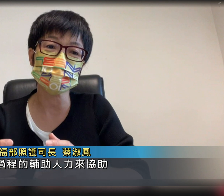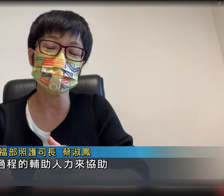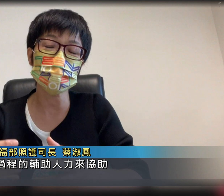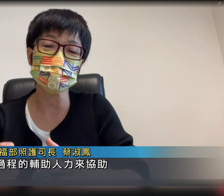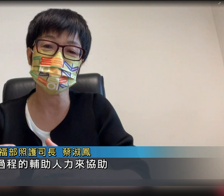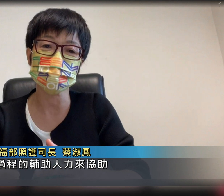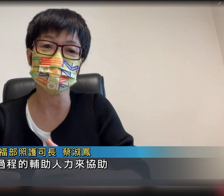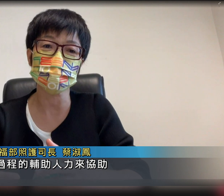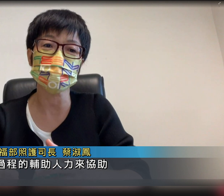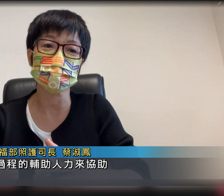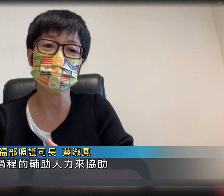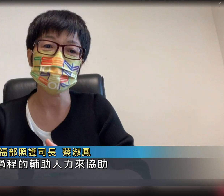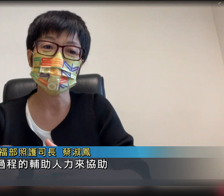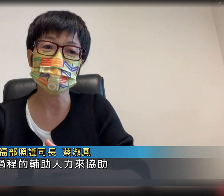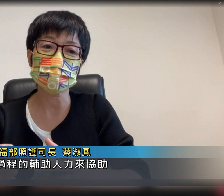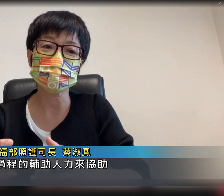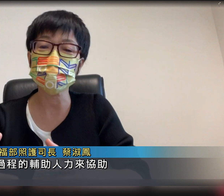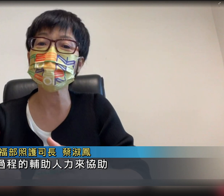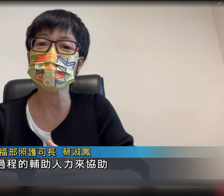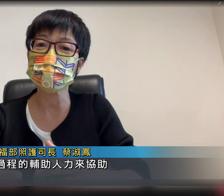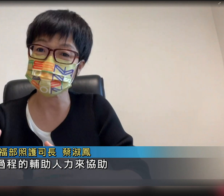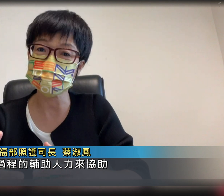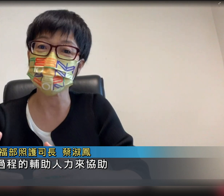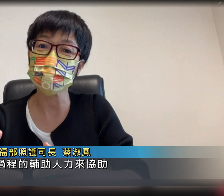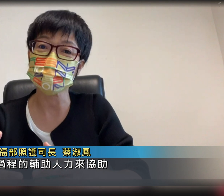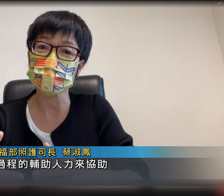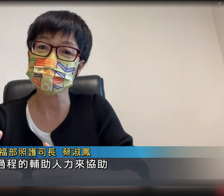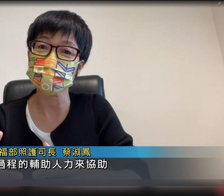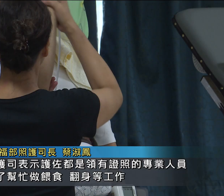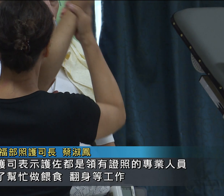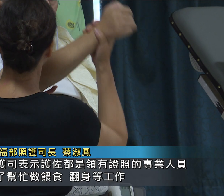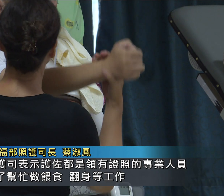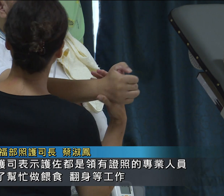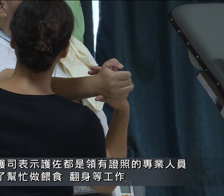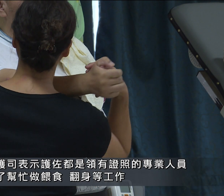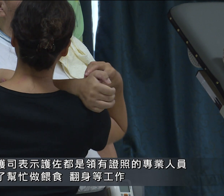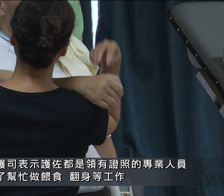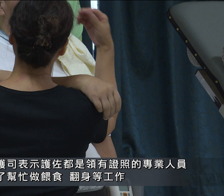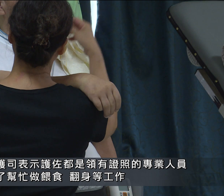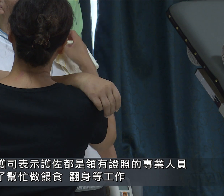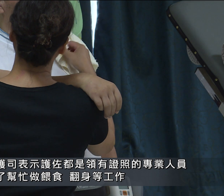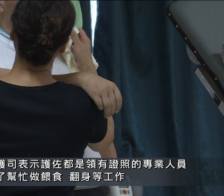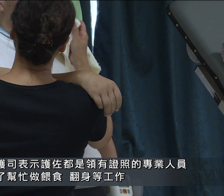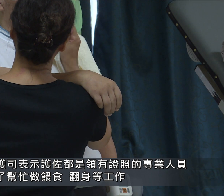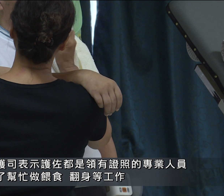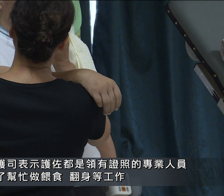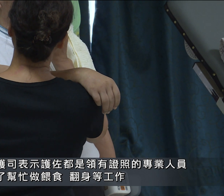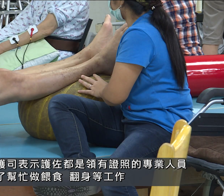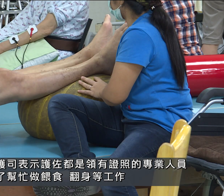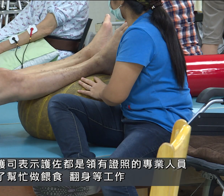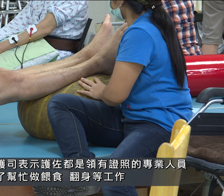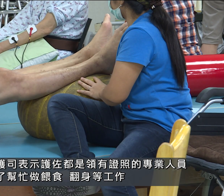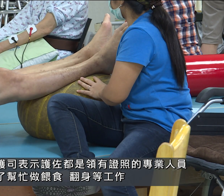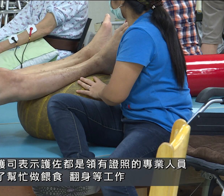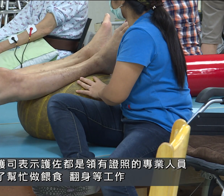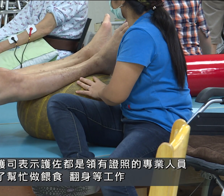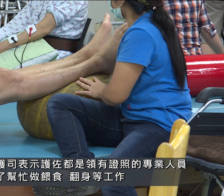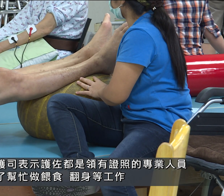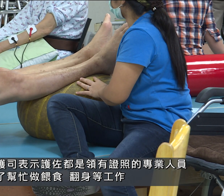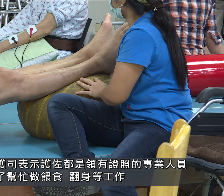过程的一个辅助能力来协助这样子。 照护司表示，护佐都是领有证照的专业人员，除了帮忙做喂食、